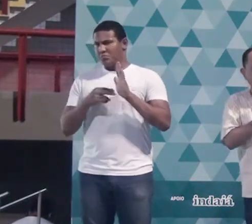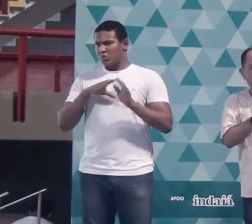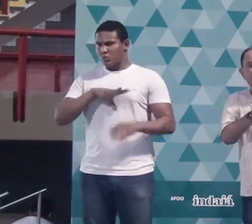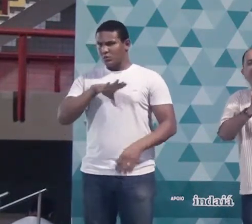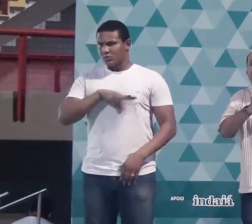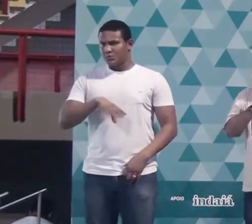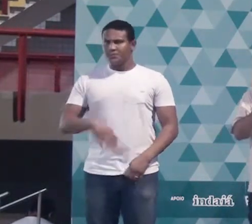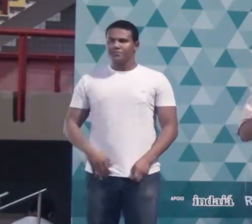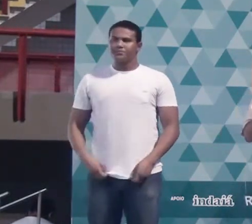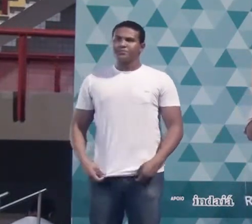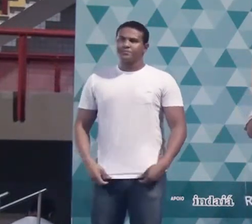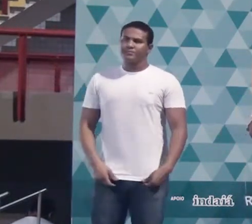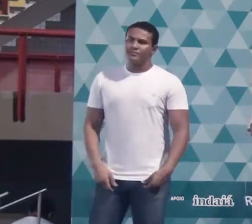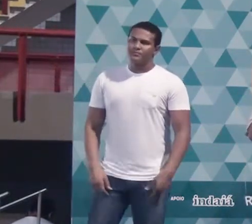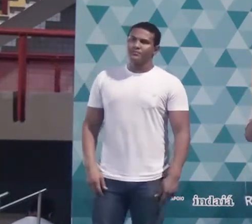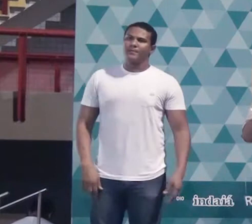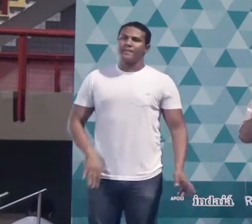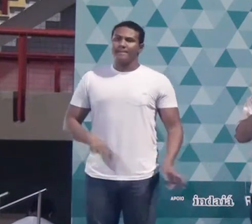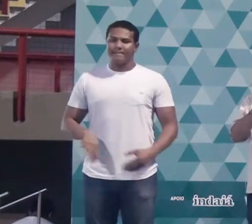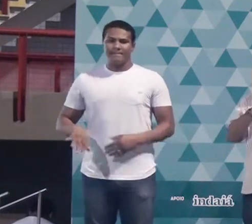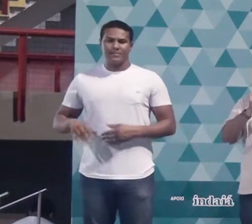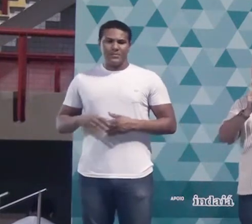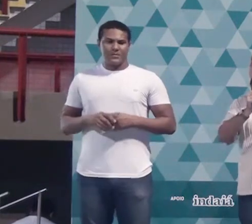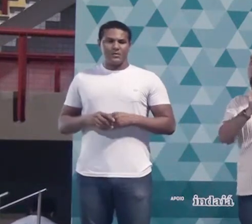ó. Aí tem um verbo que é